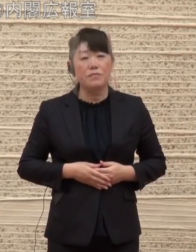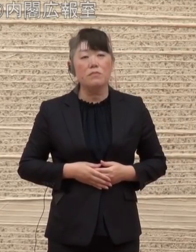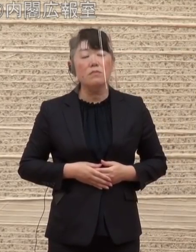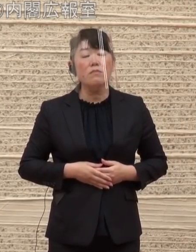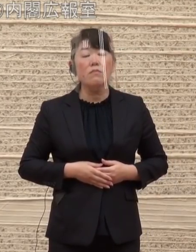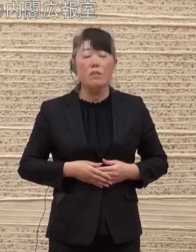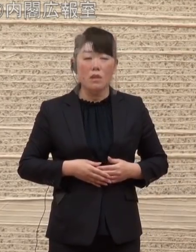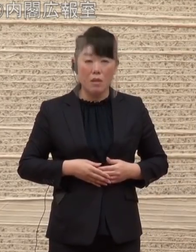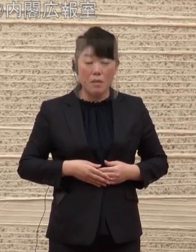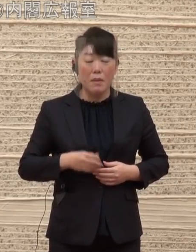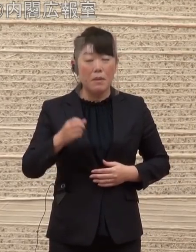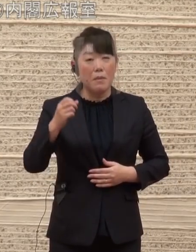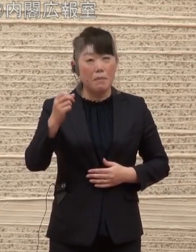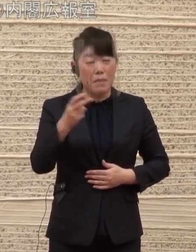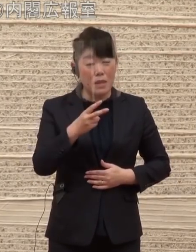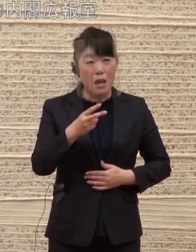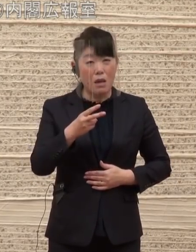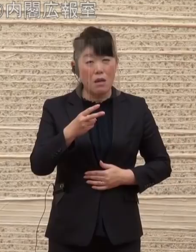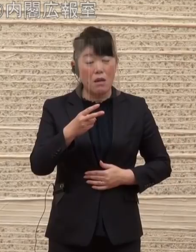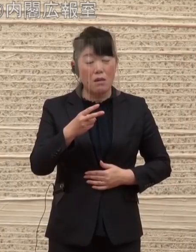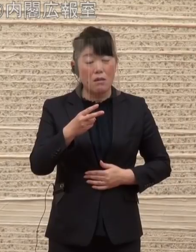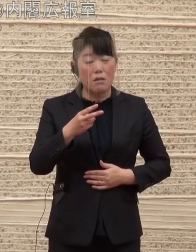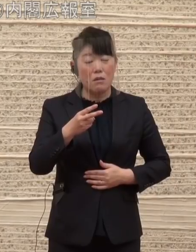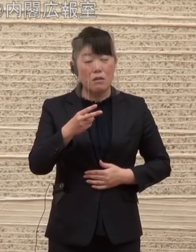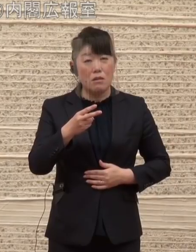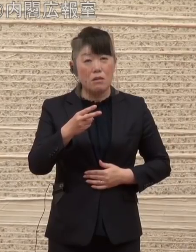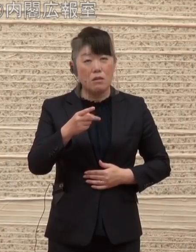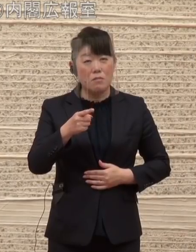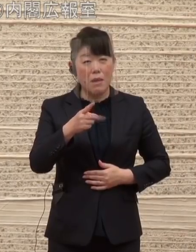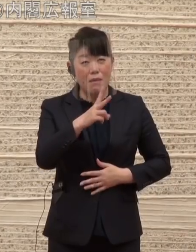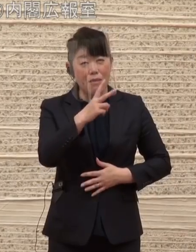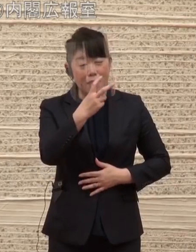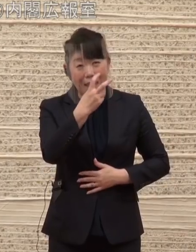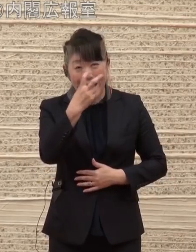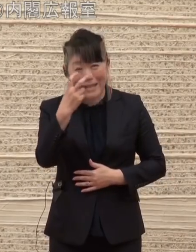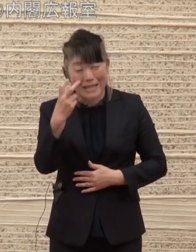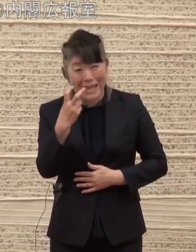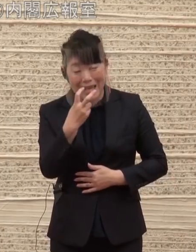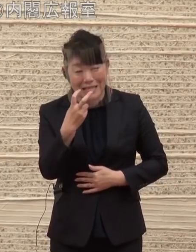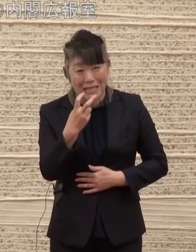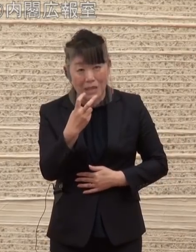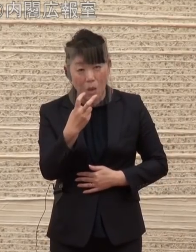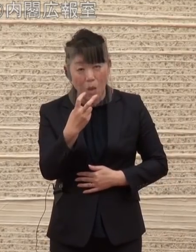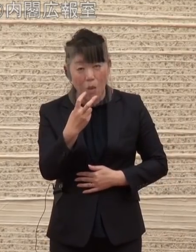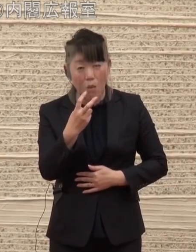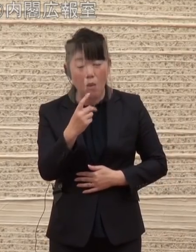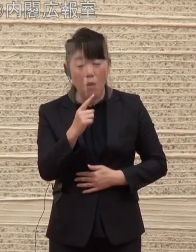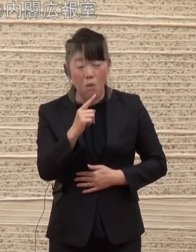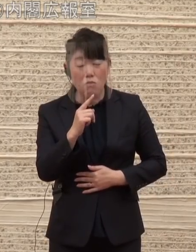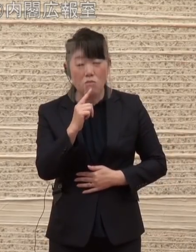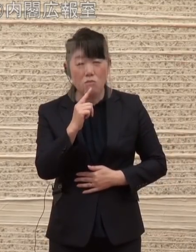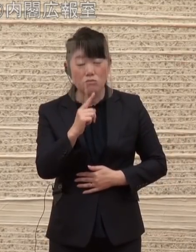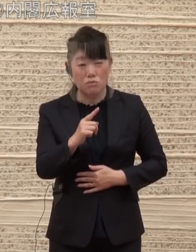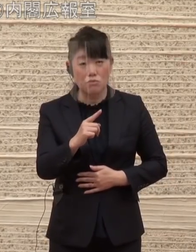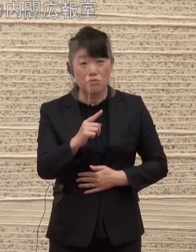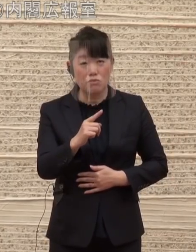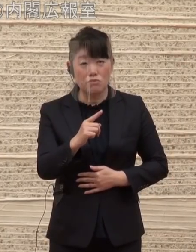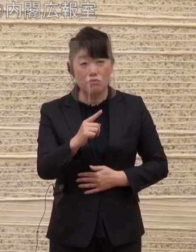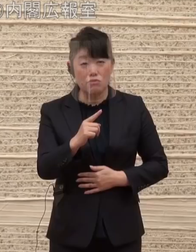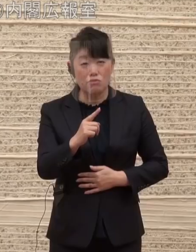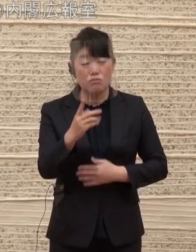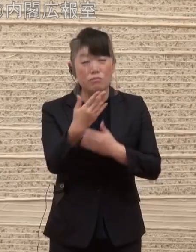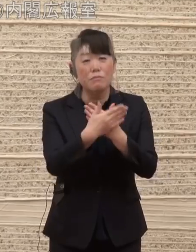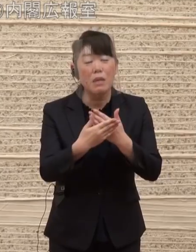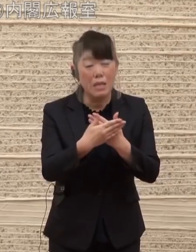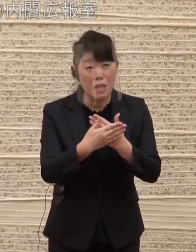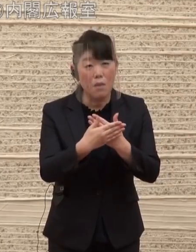胡蝶金の問題につきましたのですねあの検証ということについてはですねあれでもあのなんだか